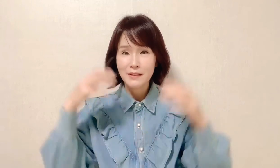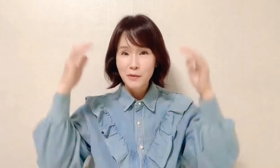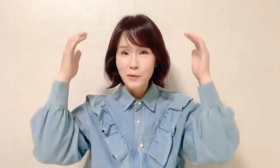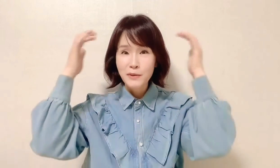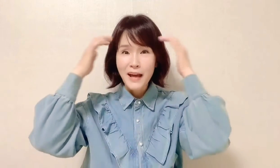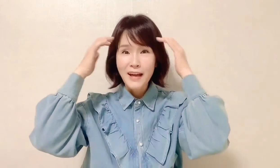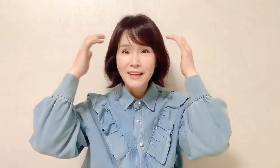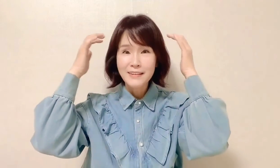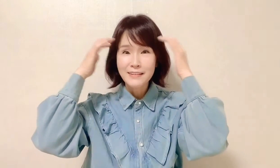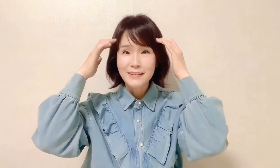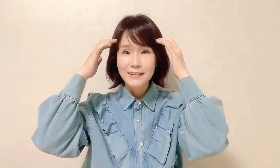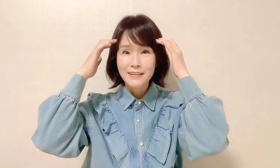고난,